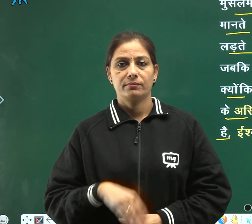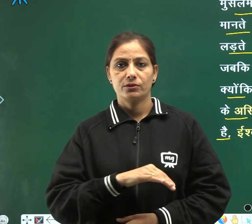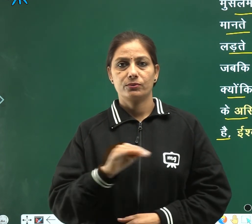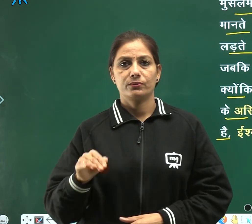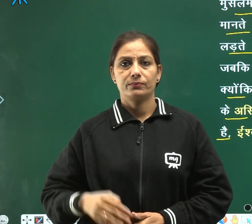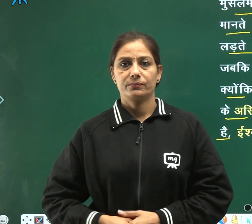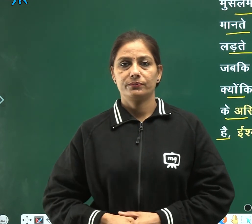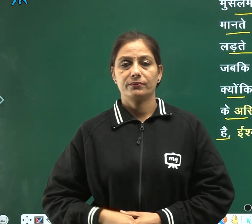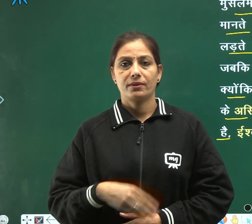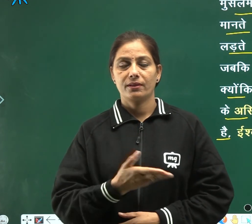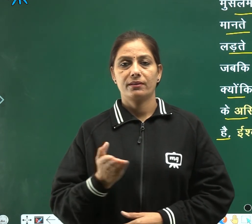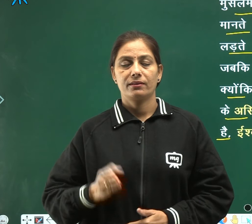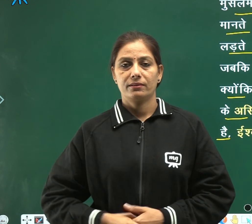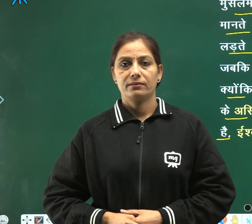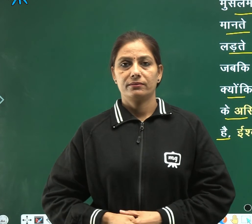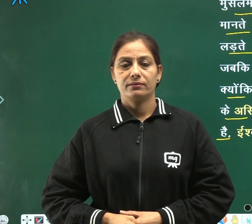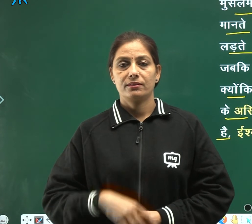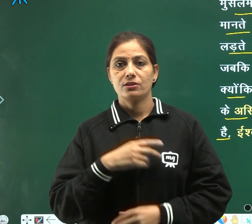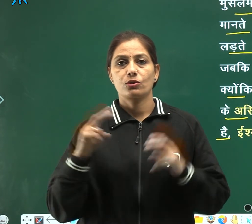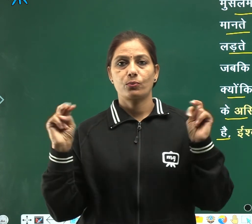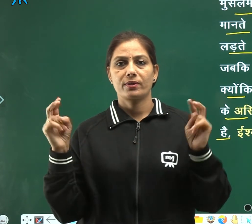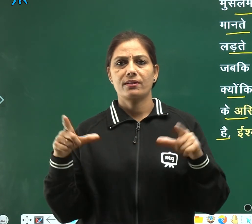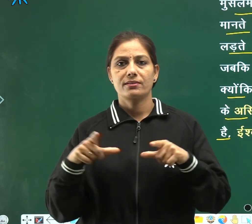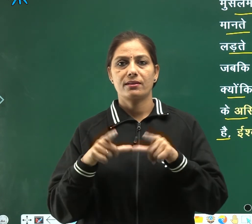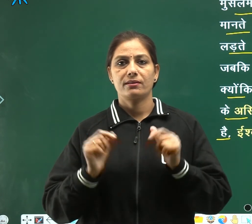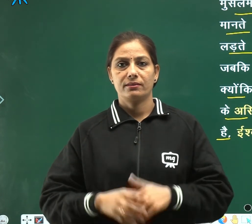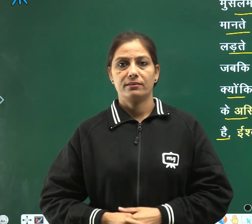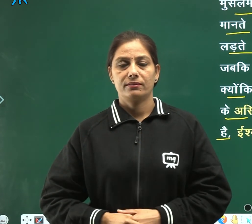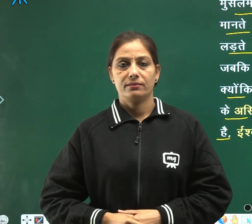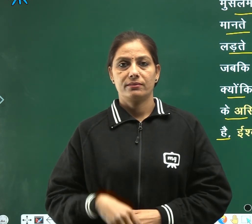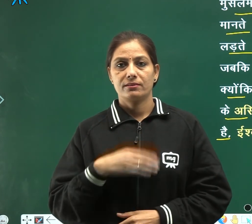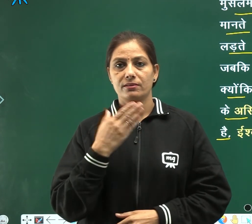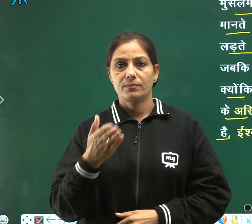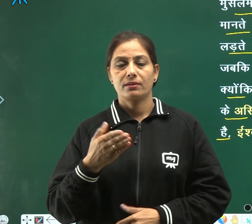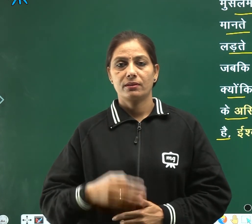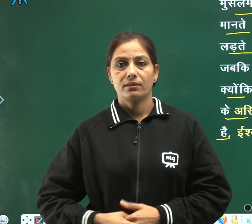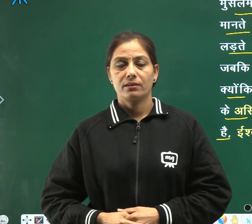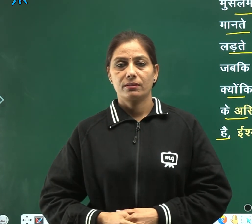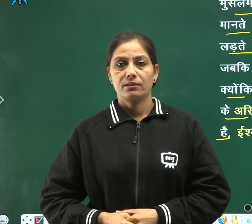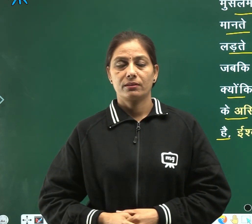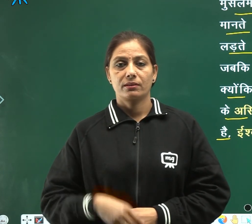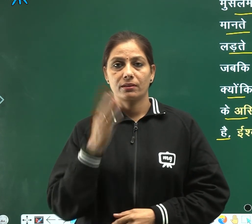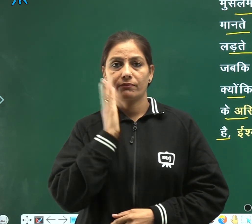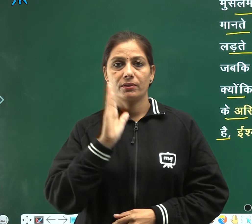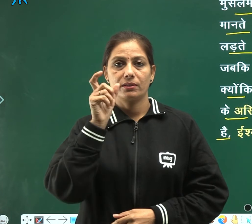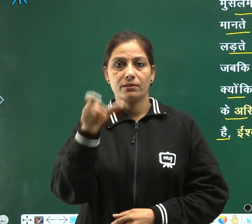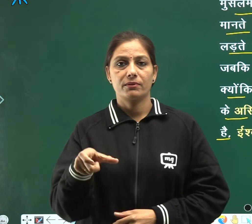बच्चों, ये था इस अध्याय का सार, जिसमें कबीर जी